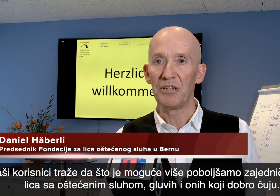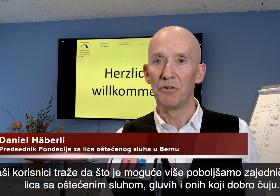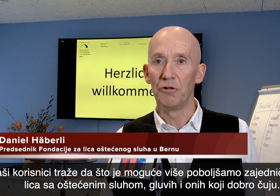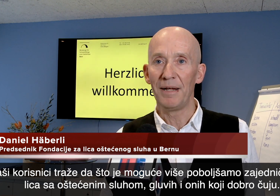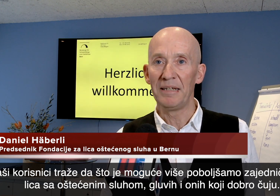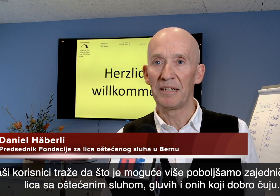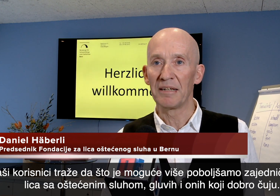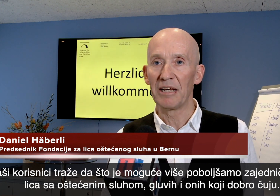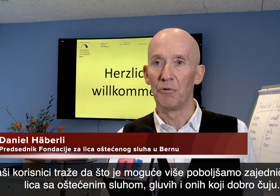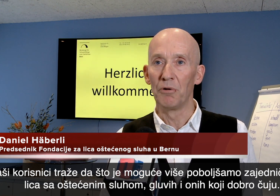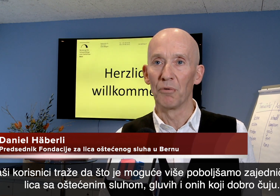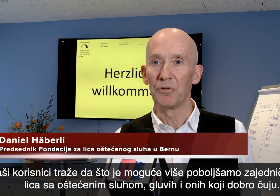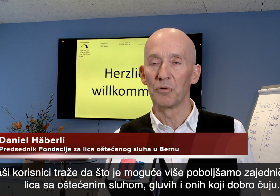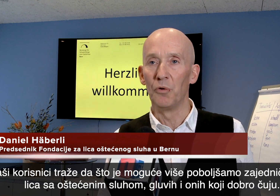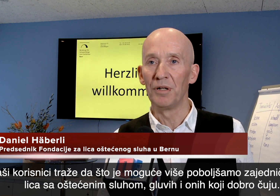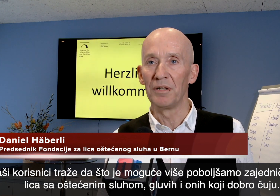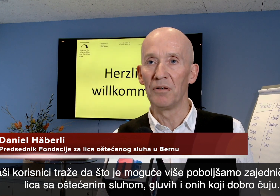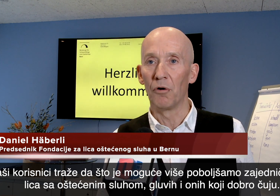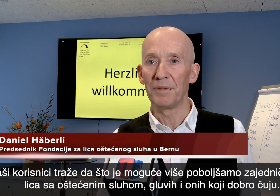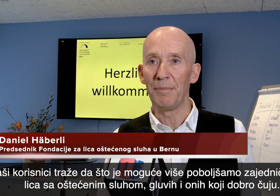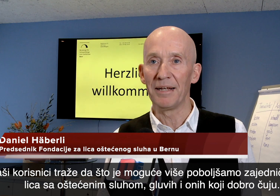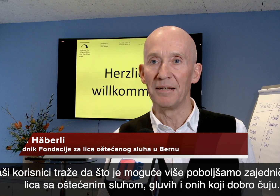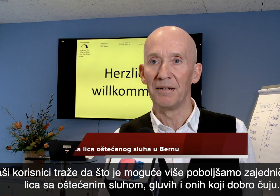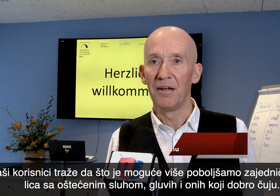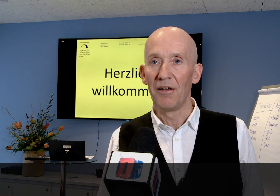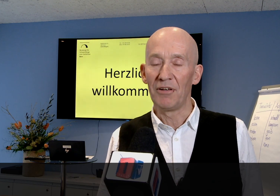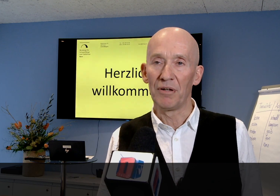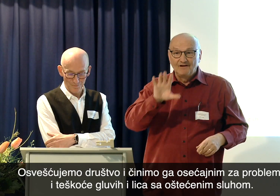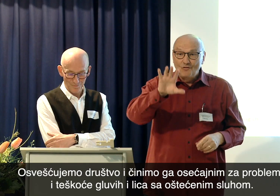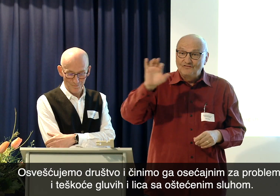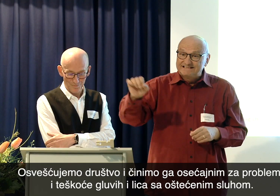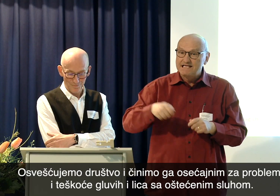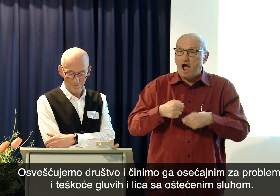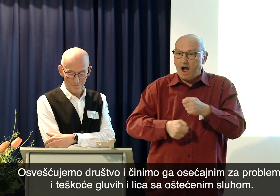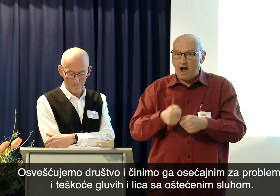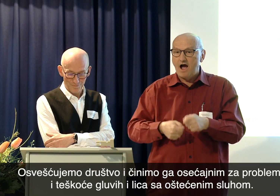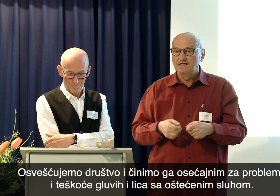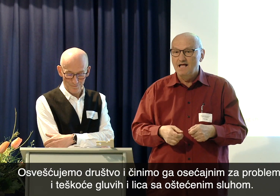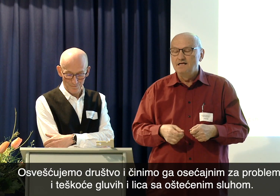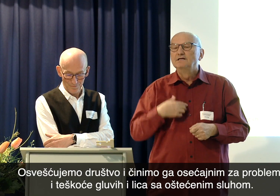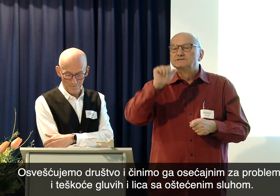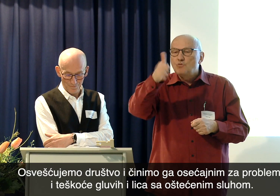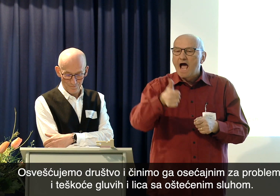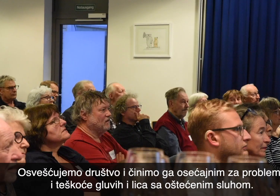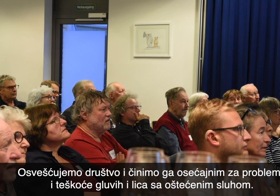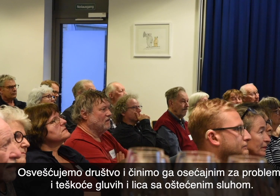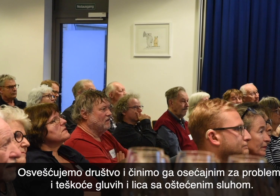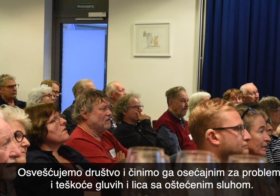zwischen Hörbehinderten, Gehörlosen und Hörenden optimieren. Wir sensibilisieren die Gesellschaft über die Probleme